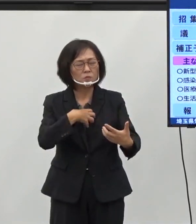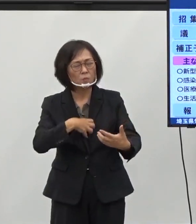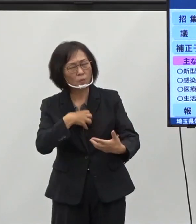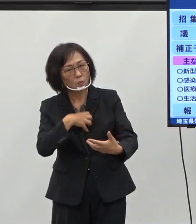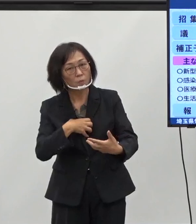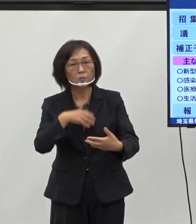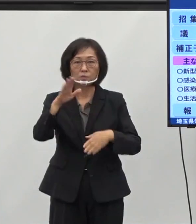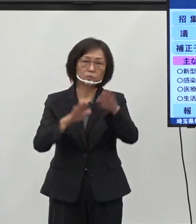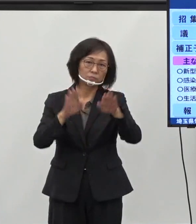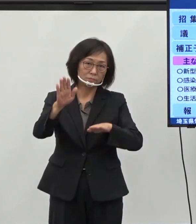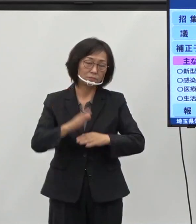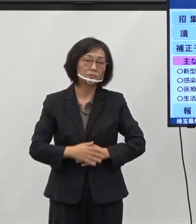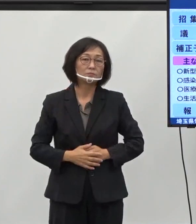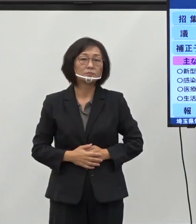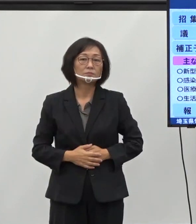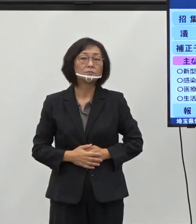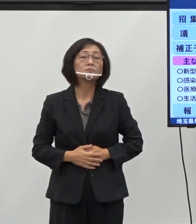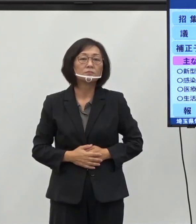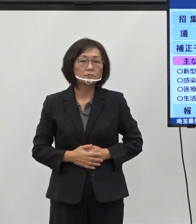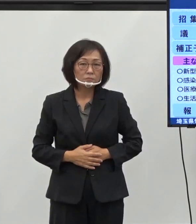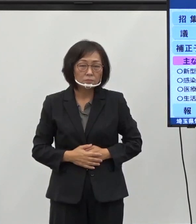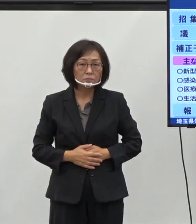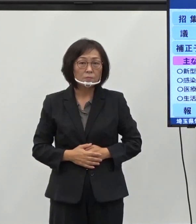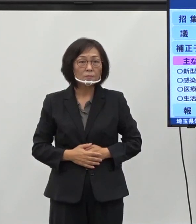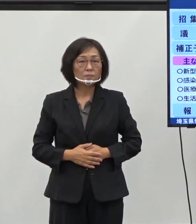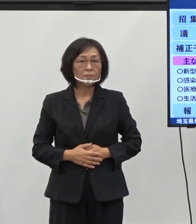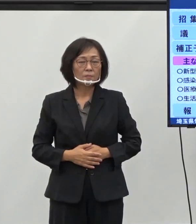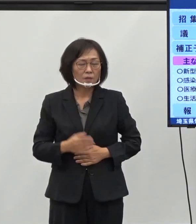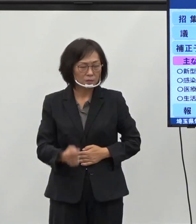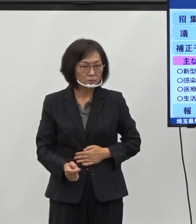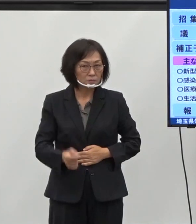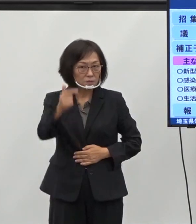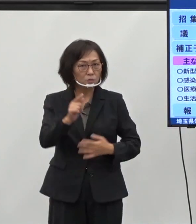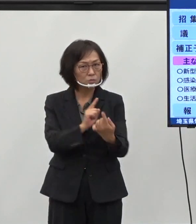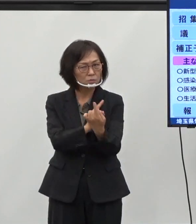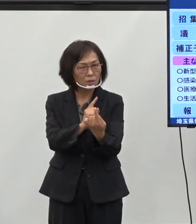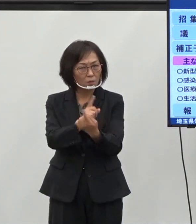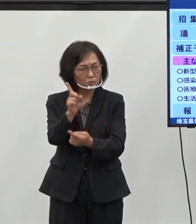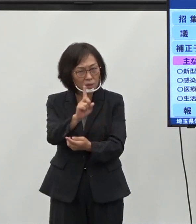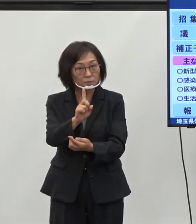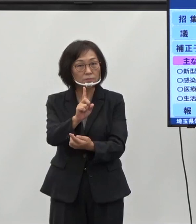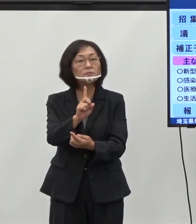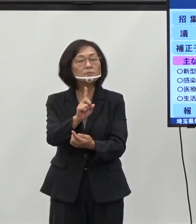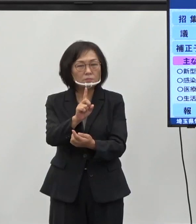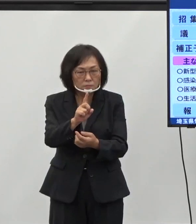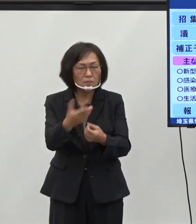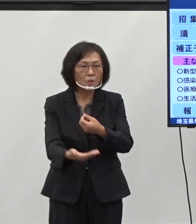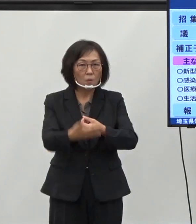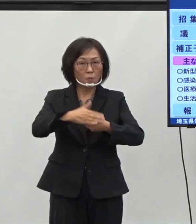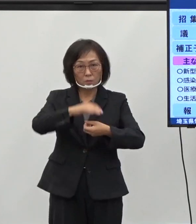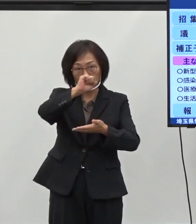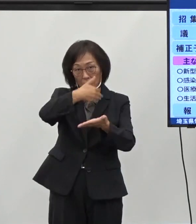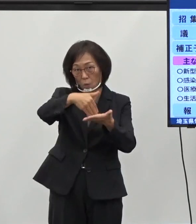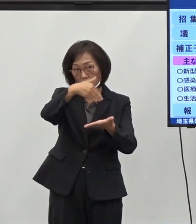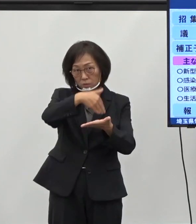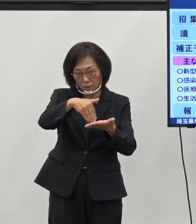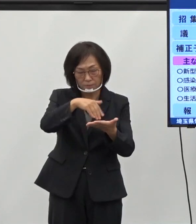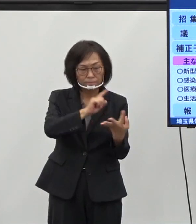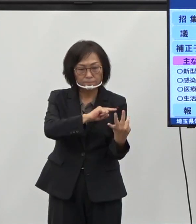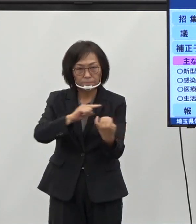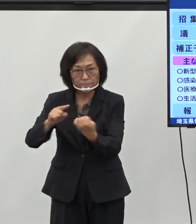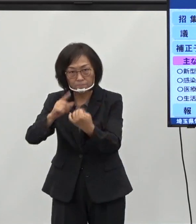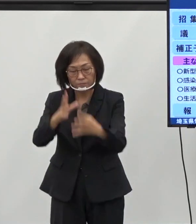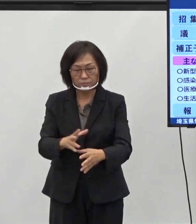ります。そこで当面緊急すべき対応につきまして補正予算を取りまとめたところでございます